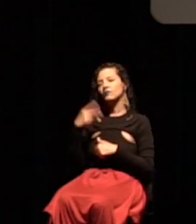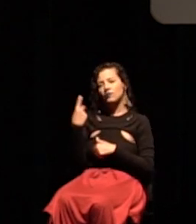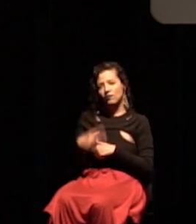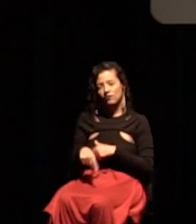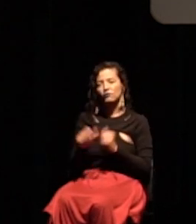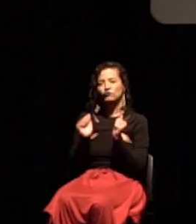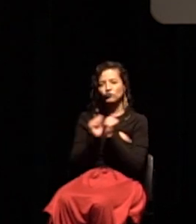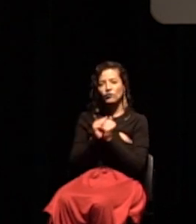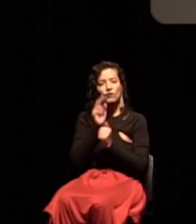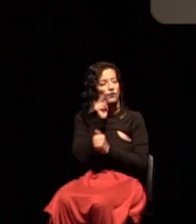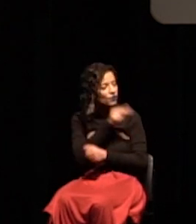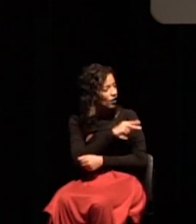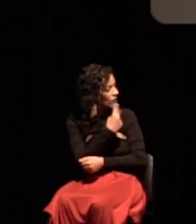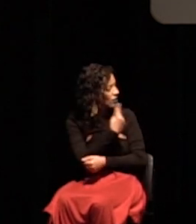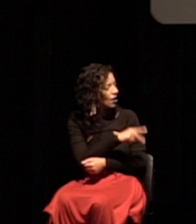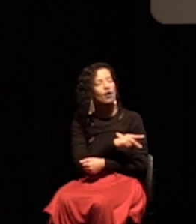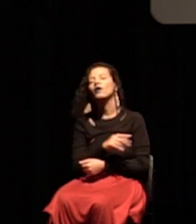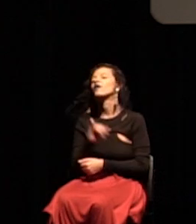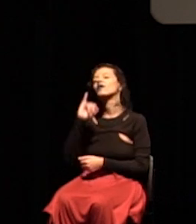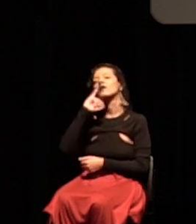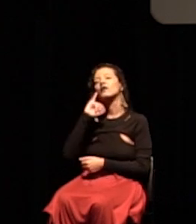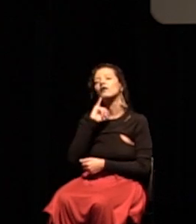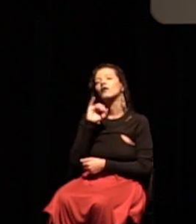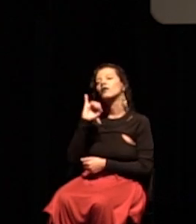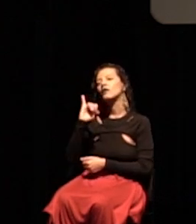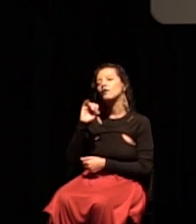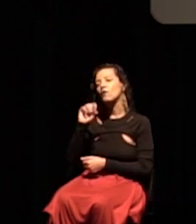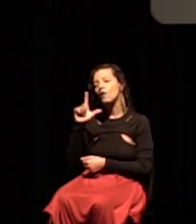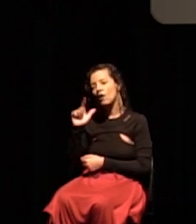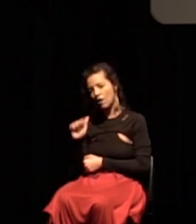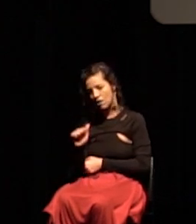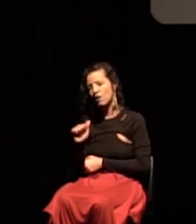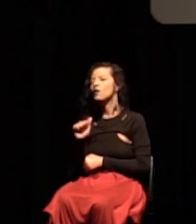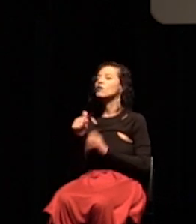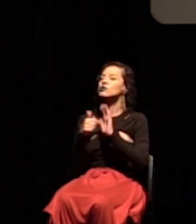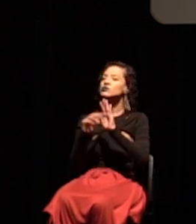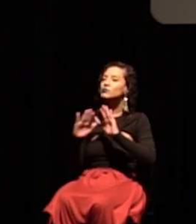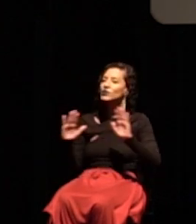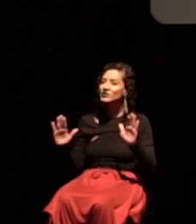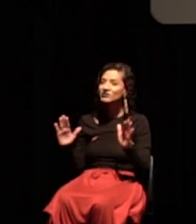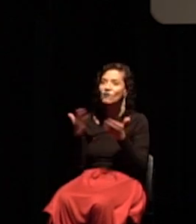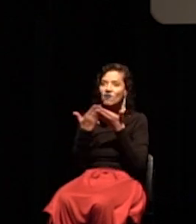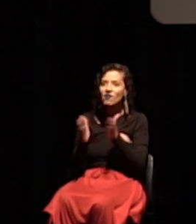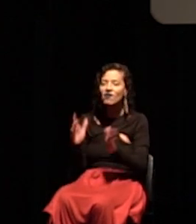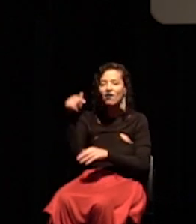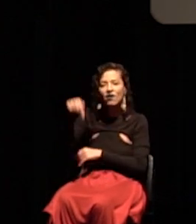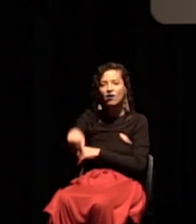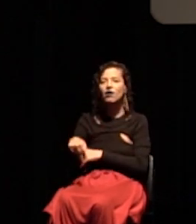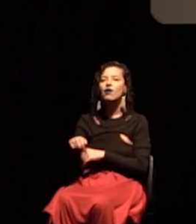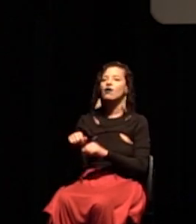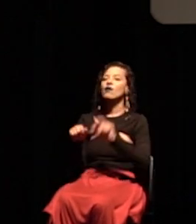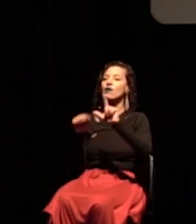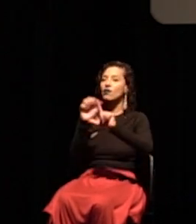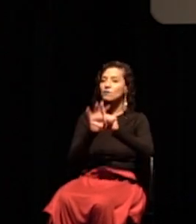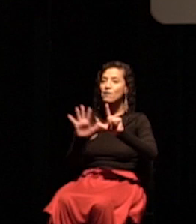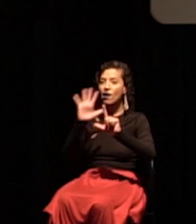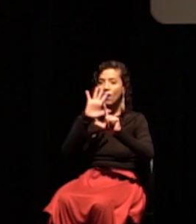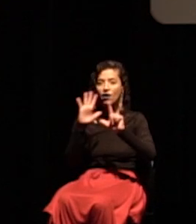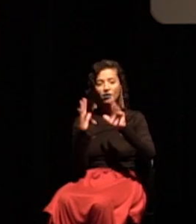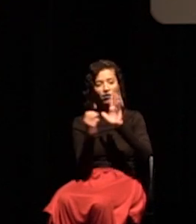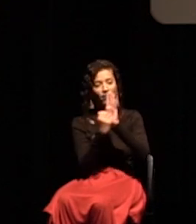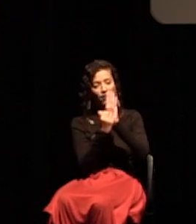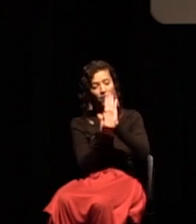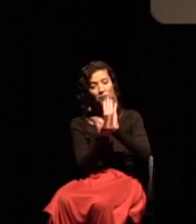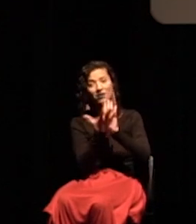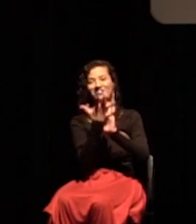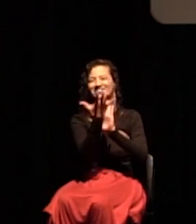celebrar a obra da IOL e a exposição que hoje inauguramos, a imagem como presença, que